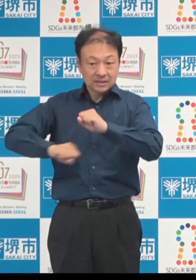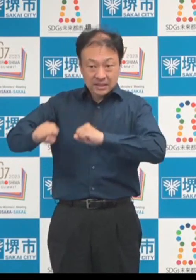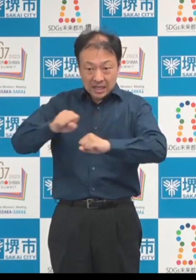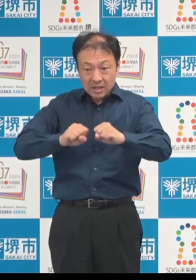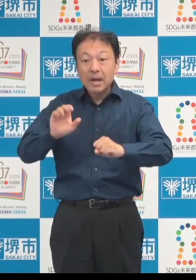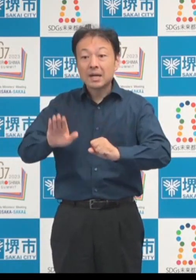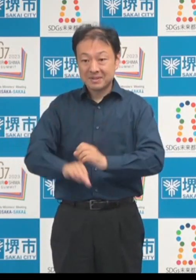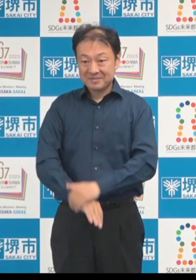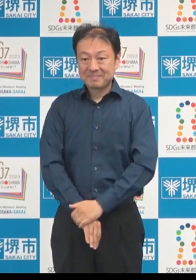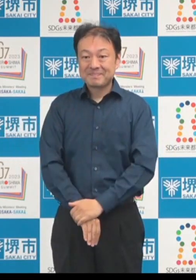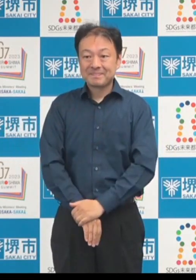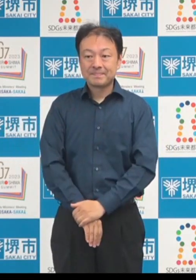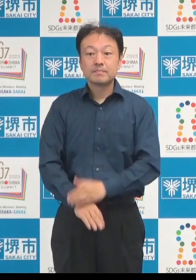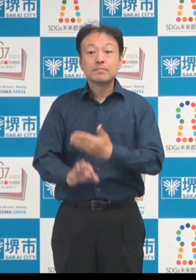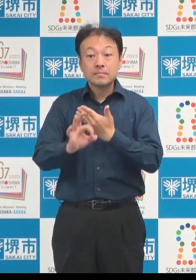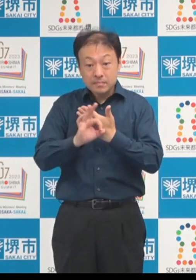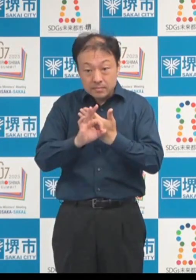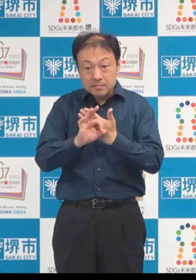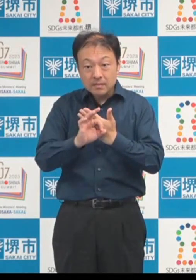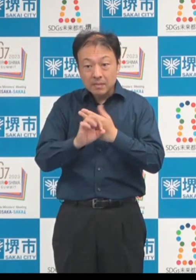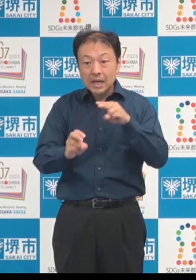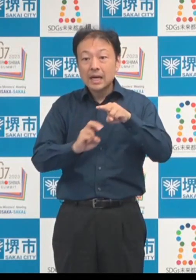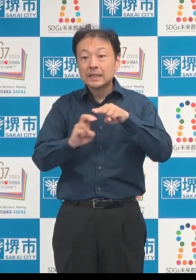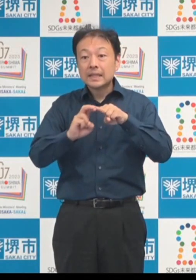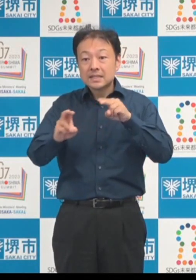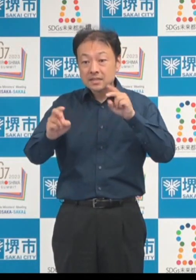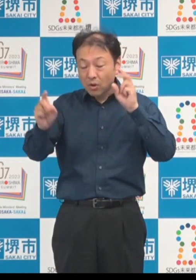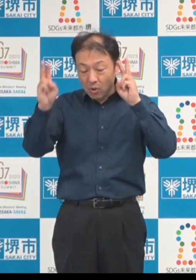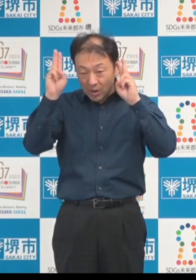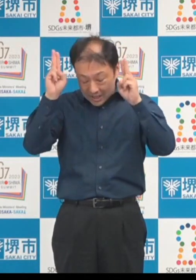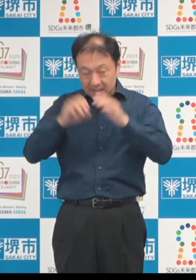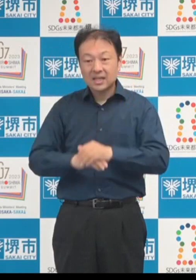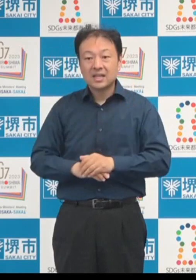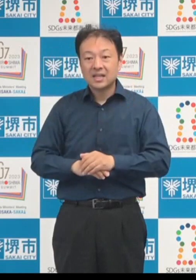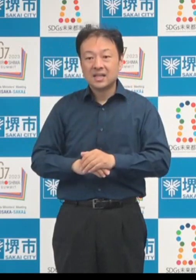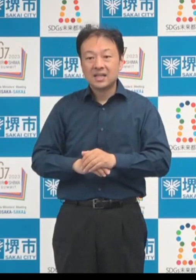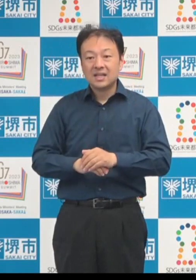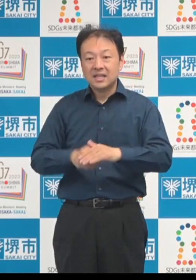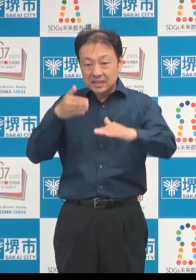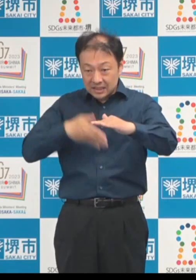例えば鉄道事業者との連携、大阪メトロさ